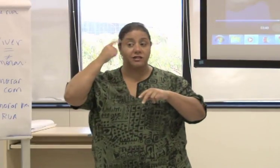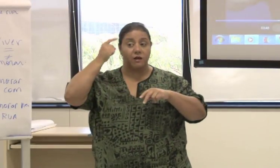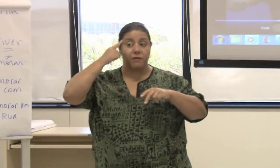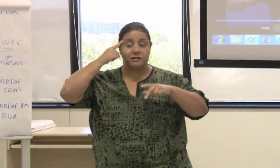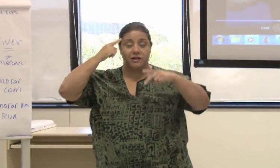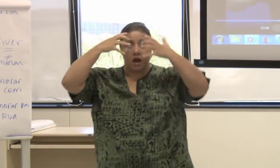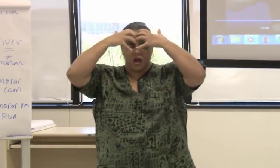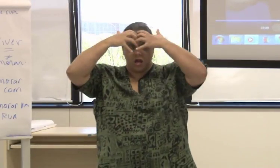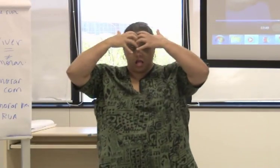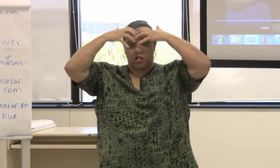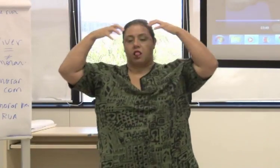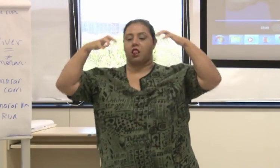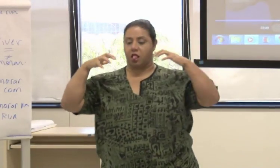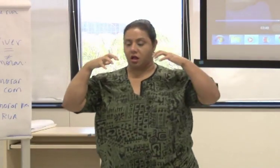que pensar...